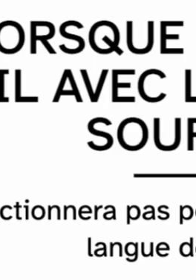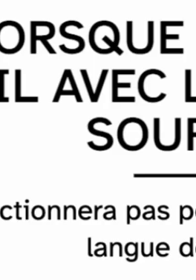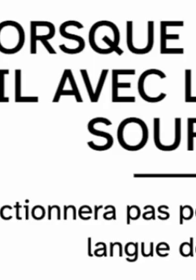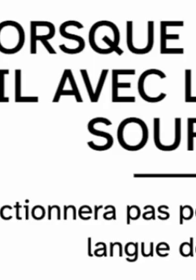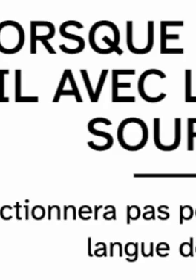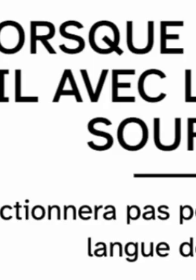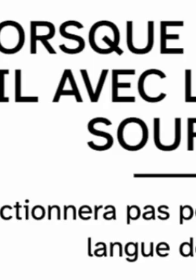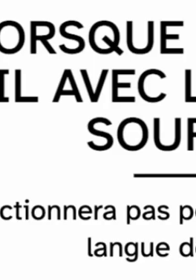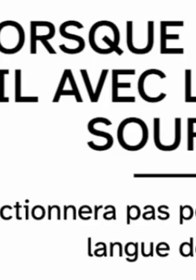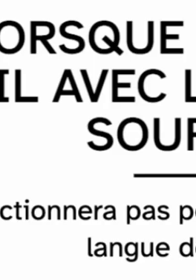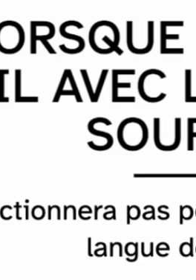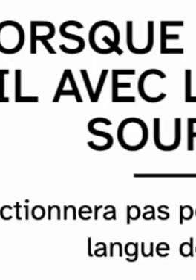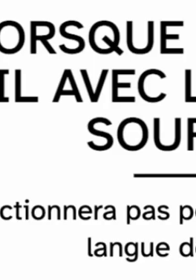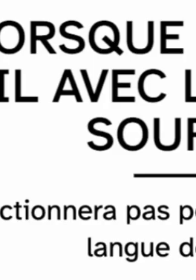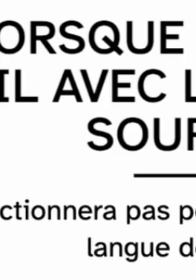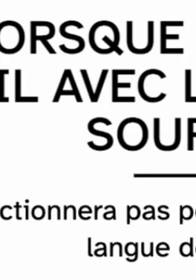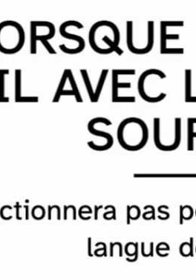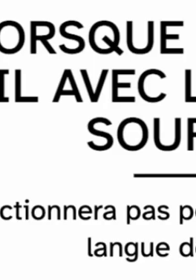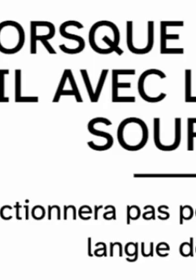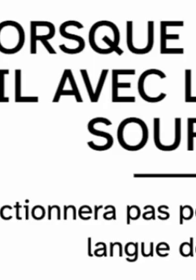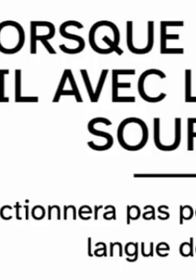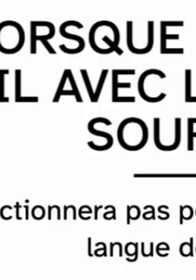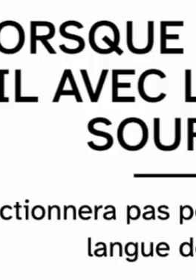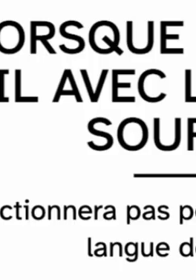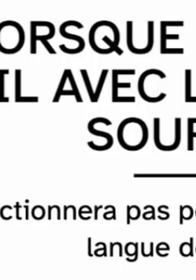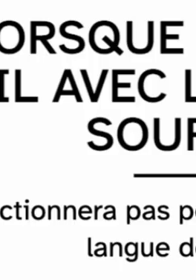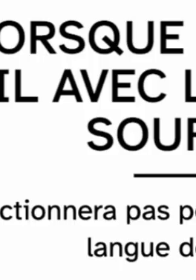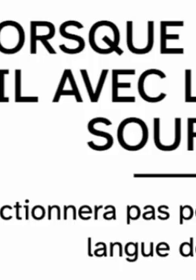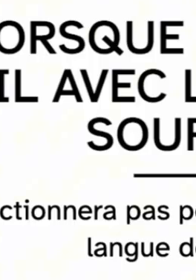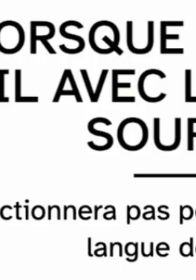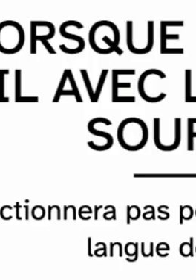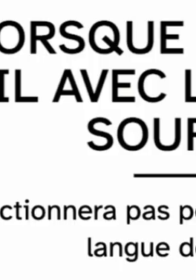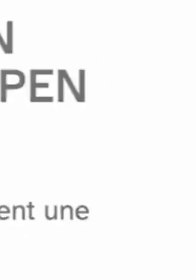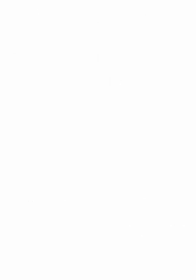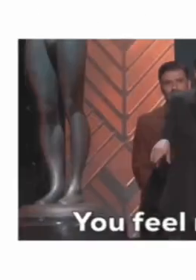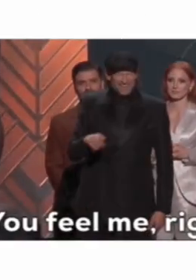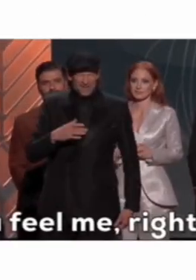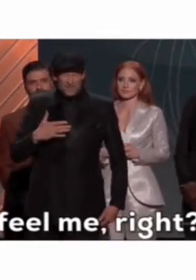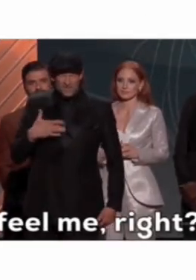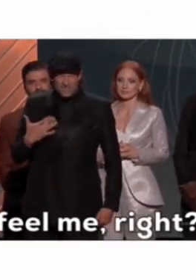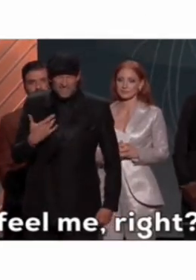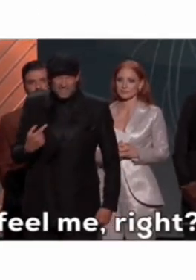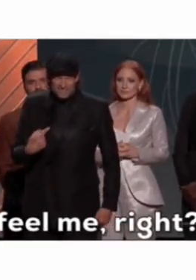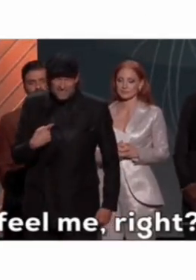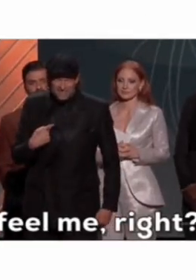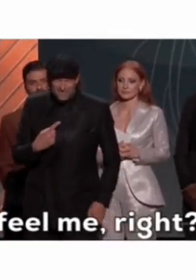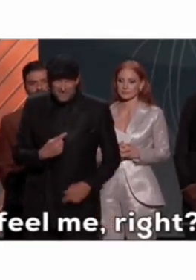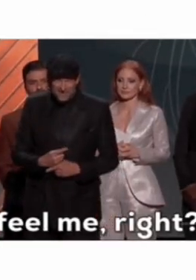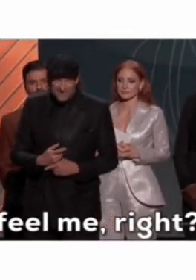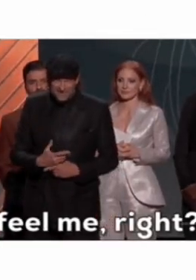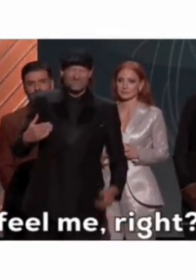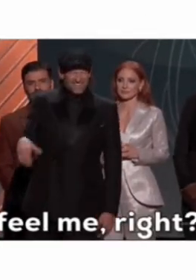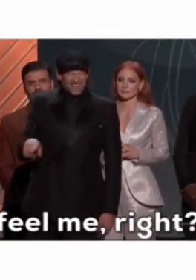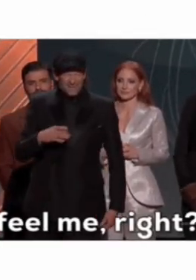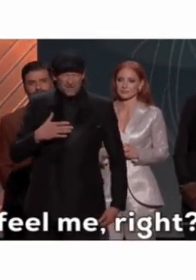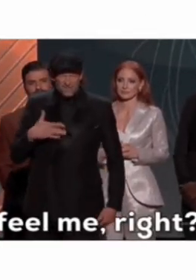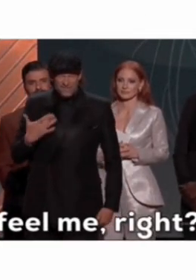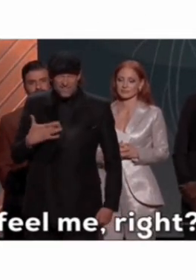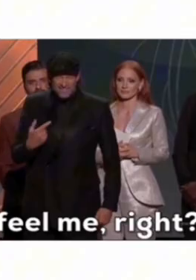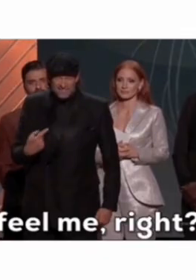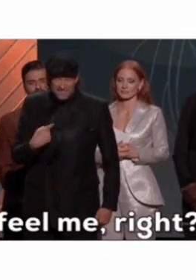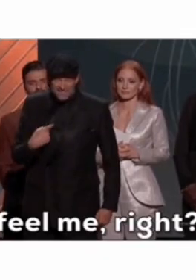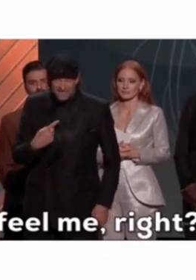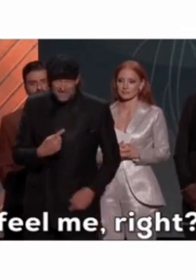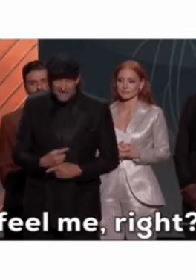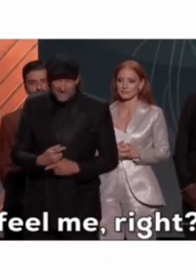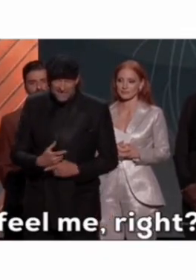un outil avec la langue des signes française, il faut savoir que vous devez connaître la communauté sourde